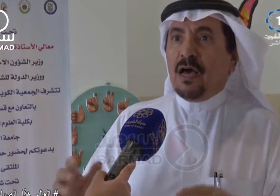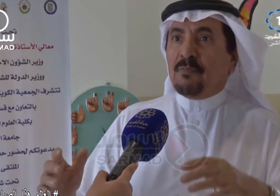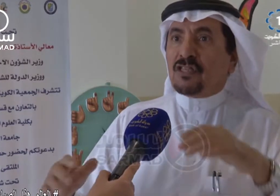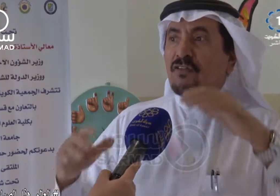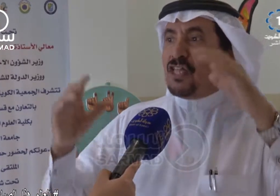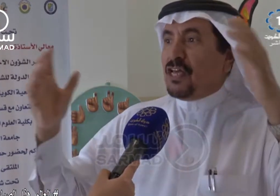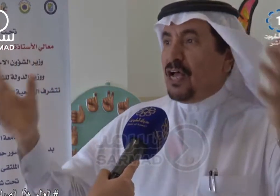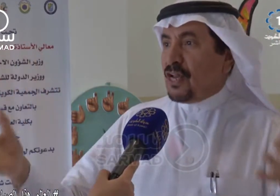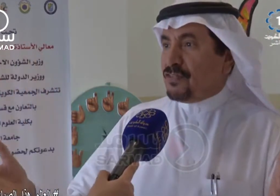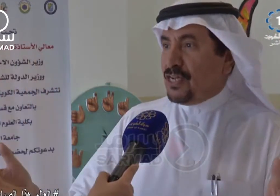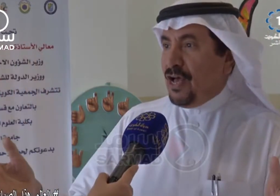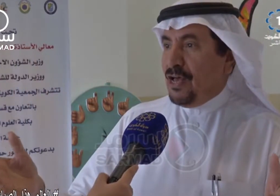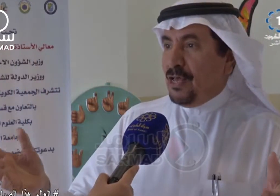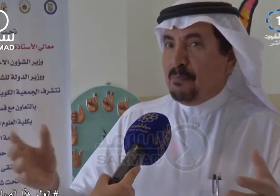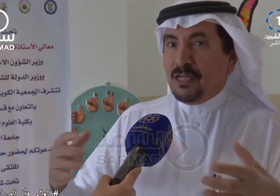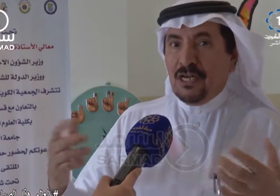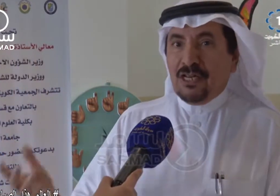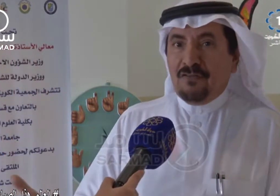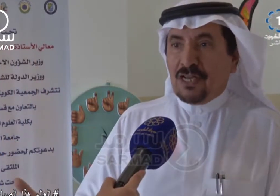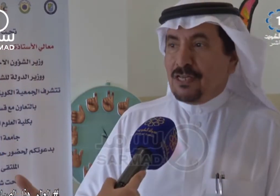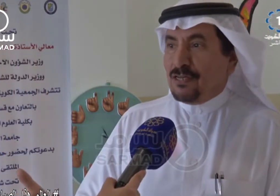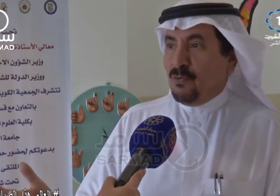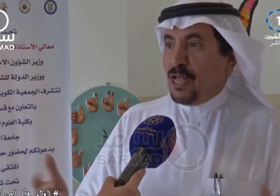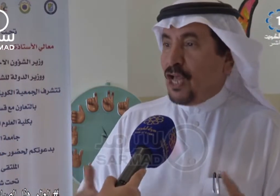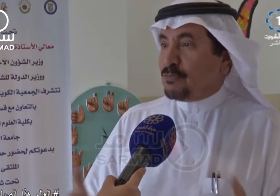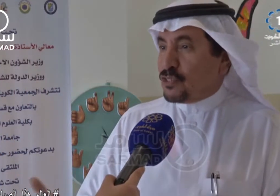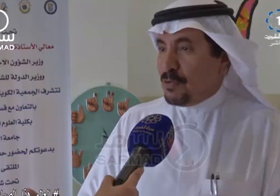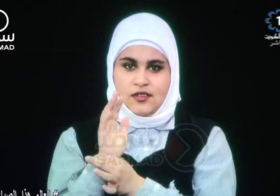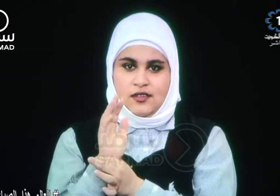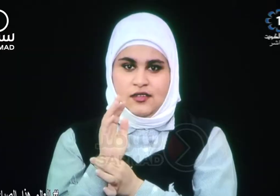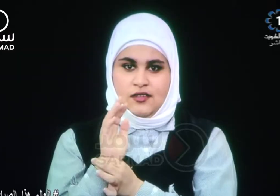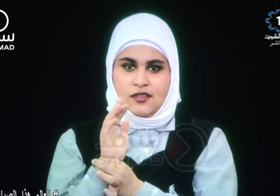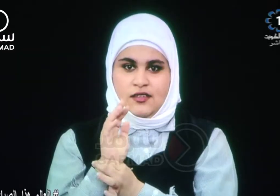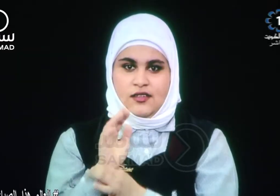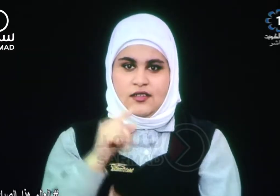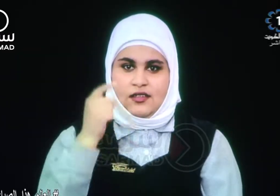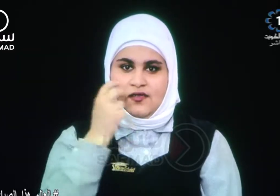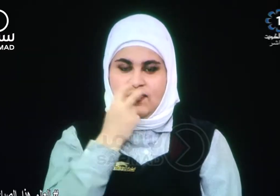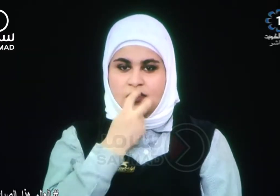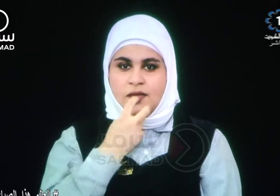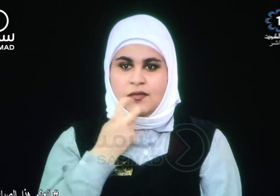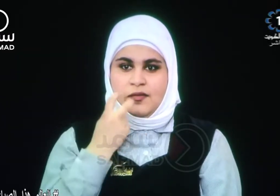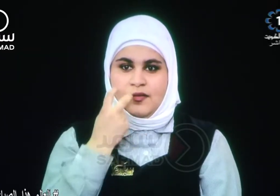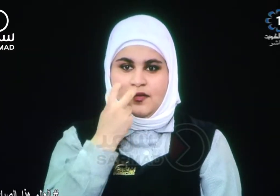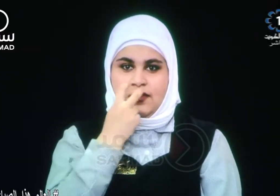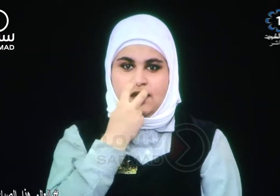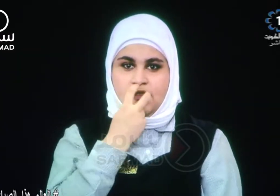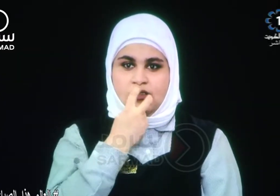من أطراف الدنيا، أطراف الدنيا ما تعنينا في شيء ولا تخدم الصم. بلغة الإشارة نستطيع أن ندرك أيضا كافة الصعوبات